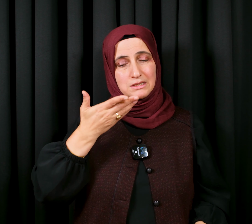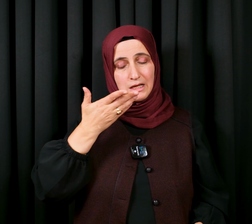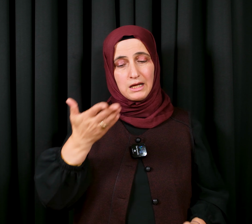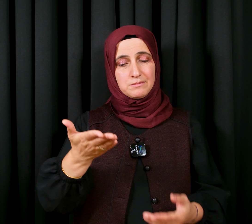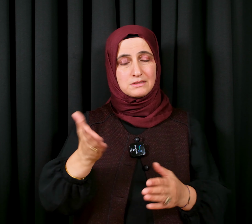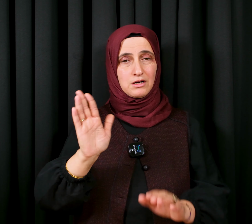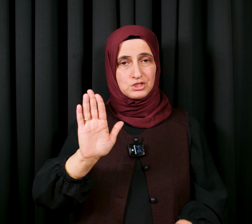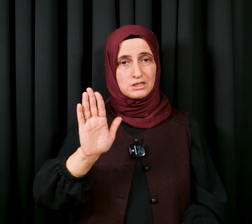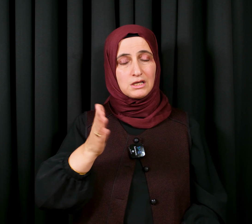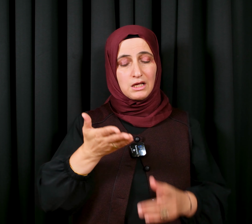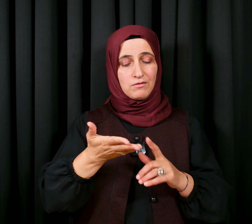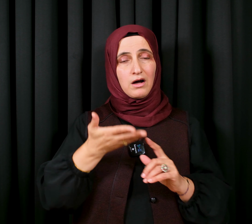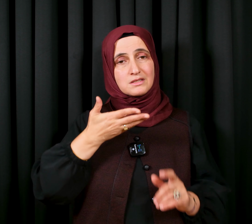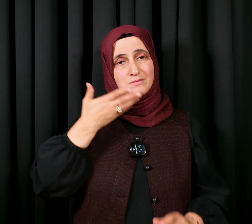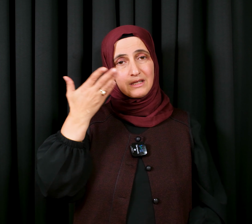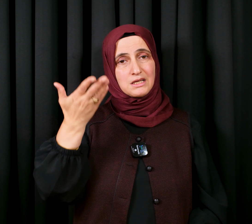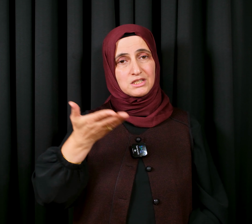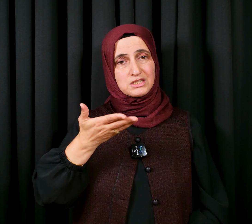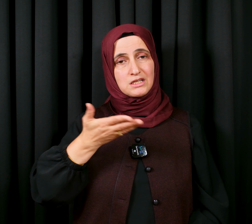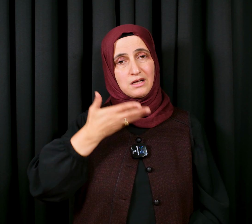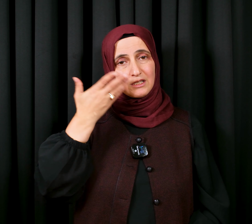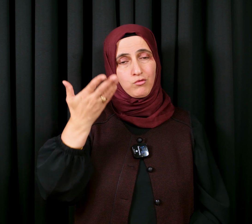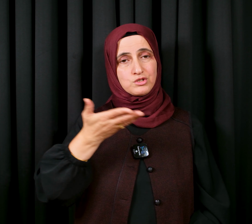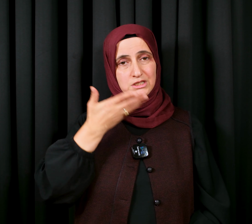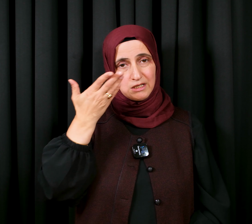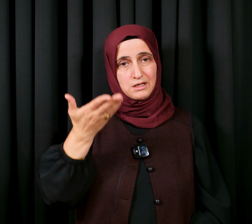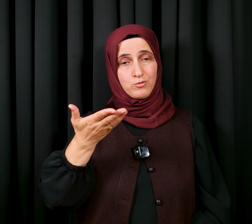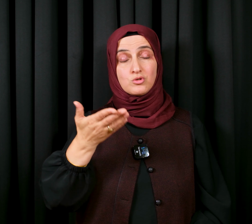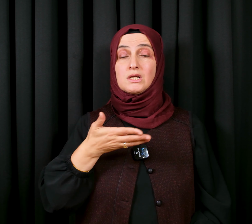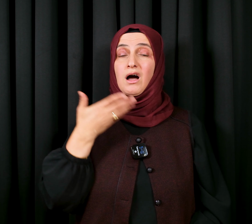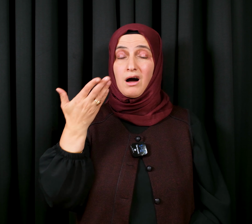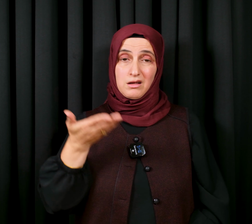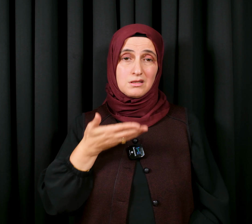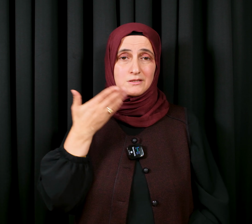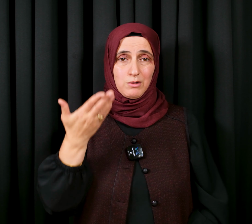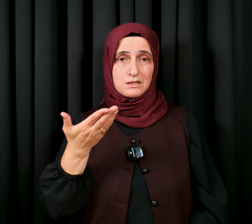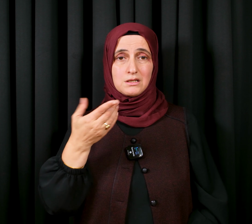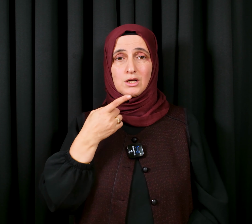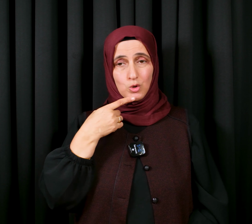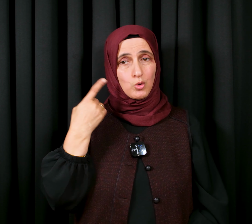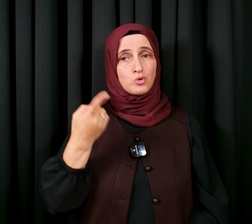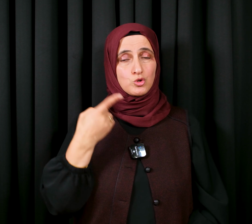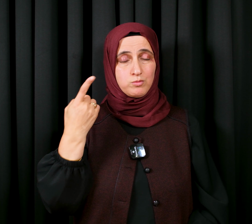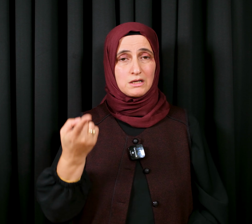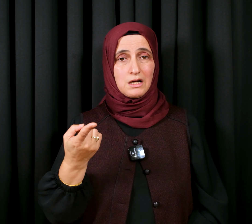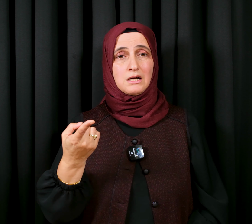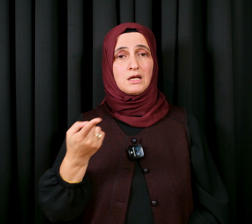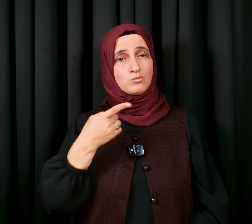bakın elimiz açık ve ağzımızdan gelecek şekilde aktif olacak şekilde yapıyoruz. Anlatmak, konuşmak da bu